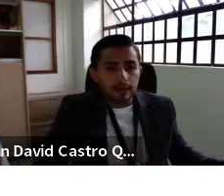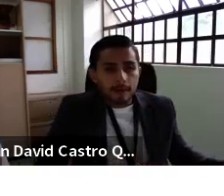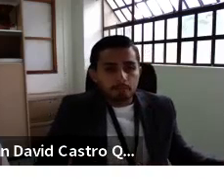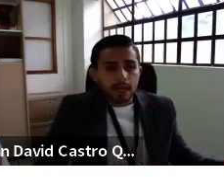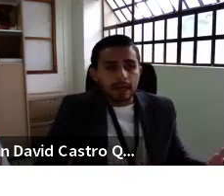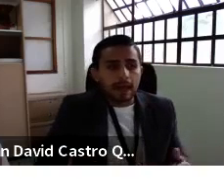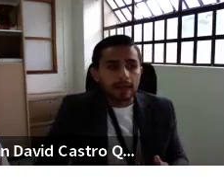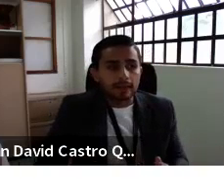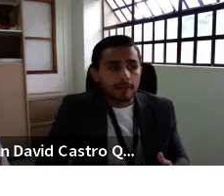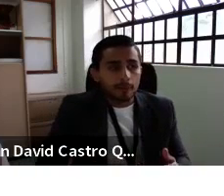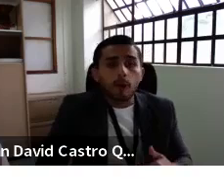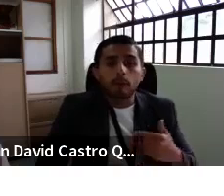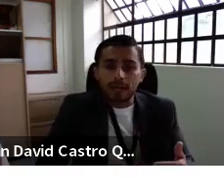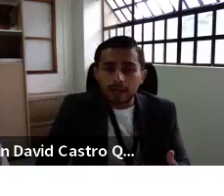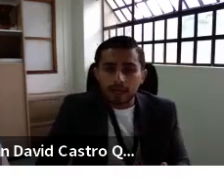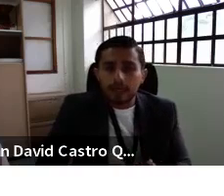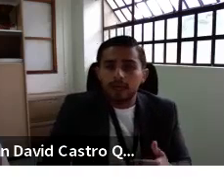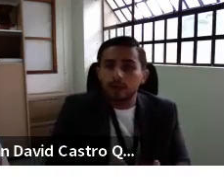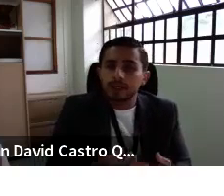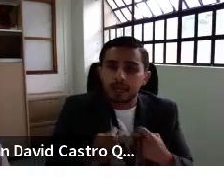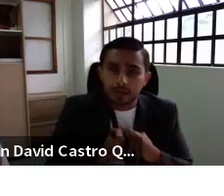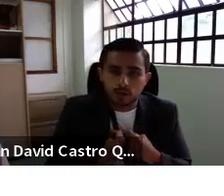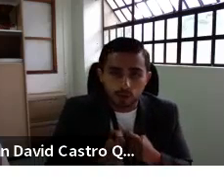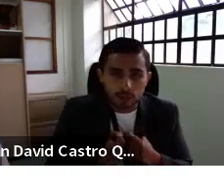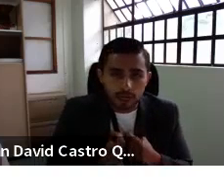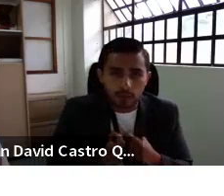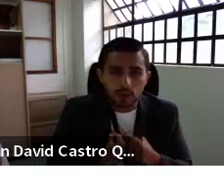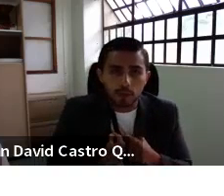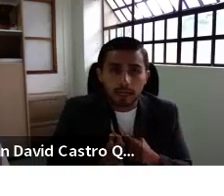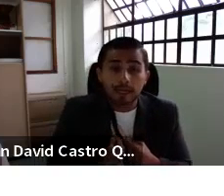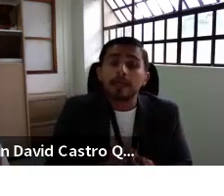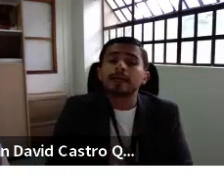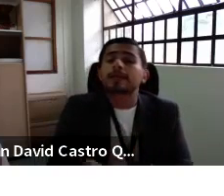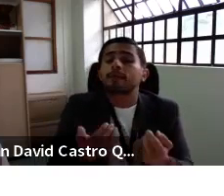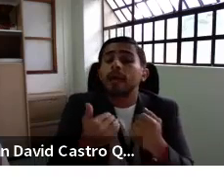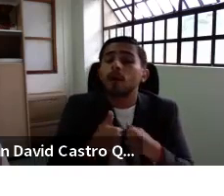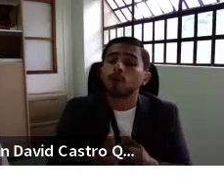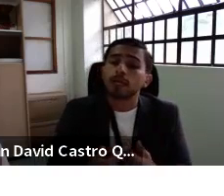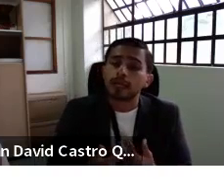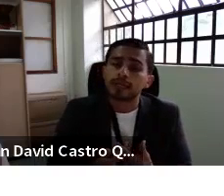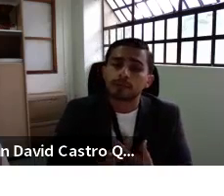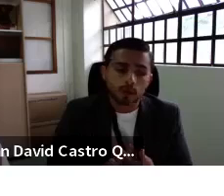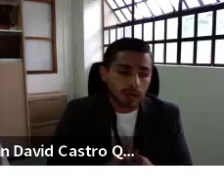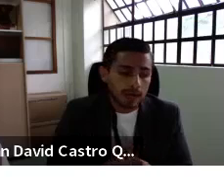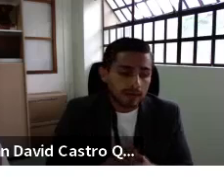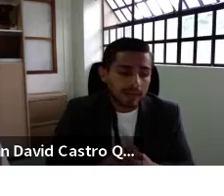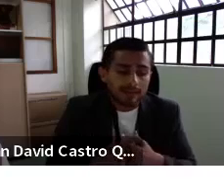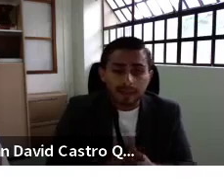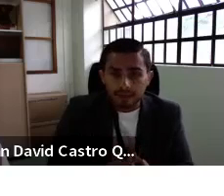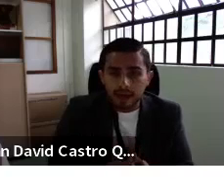para que la gente opere en las lógicas en las que nosotros esperamos que operen y que también la comunidad receptora entienda